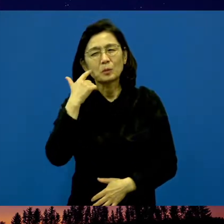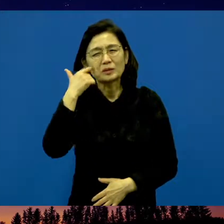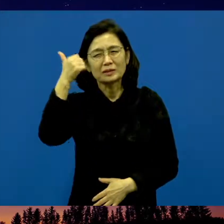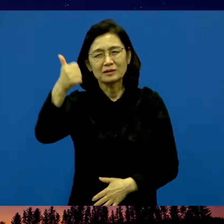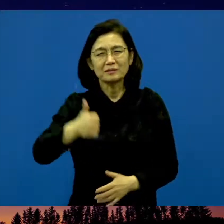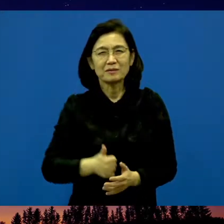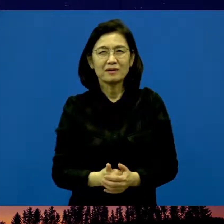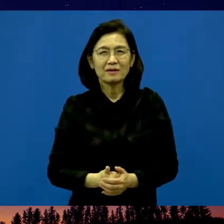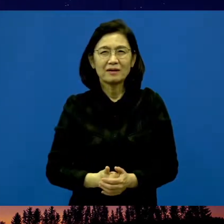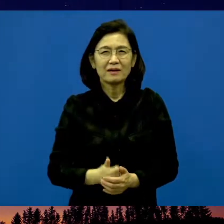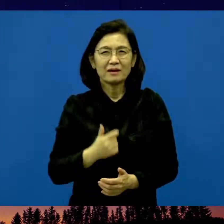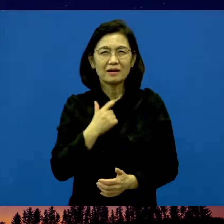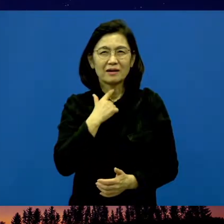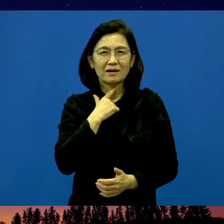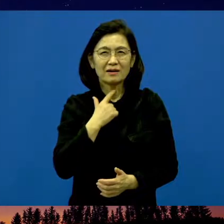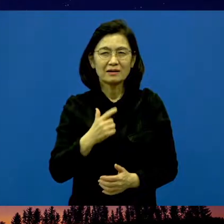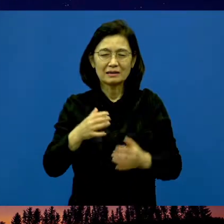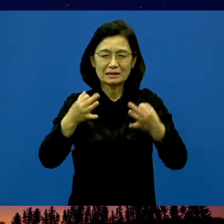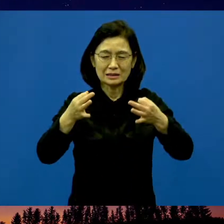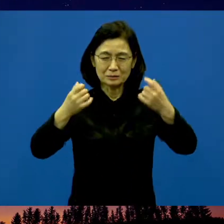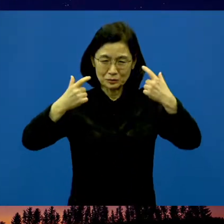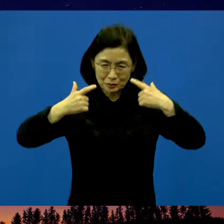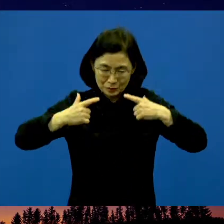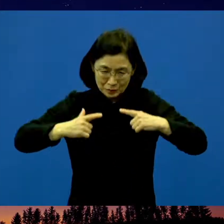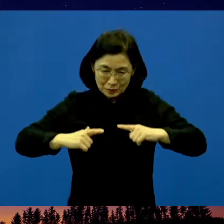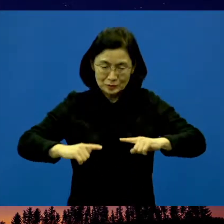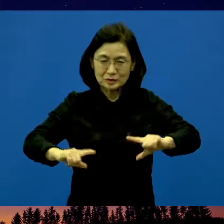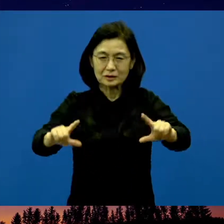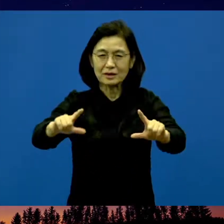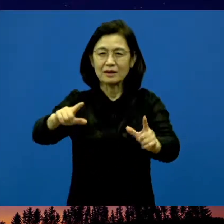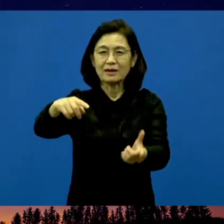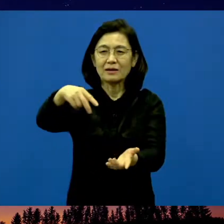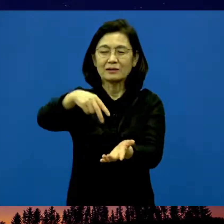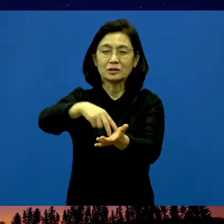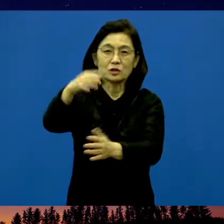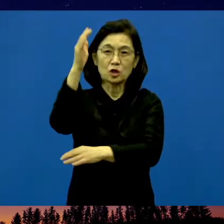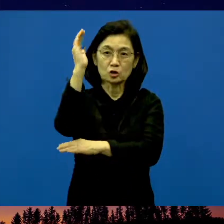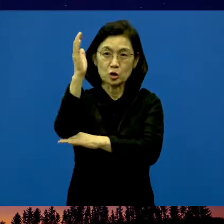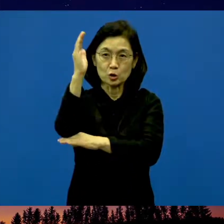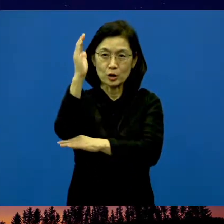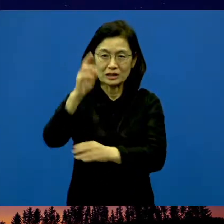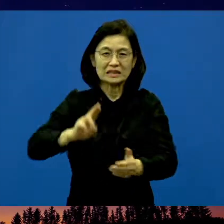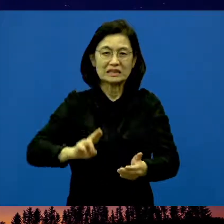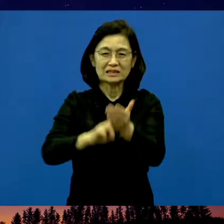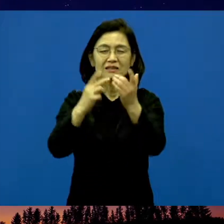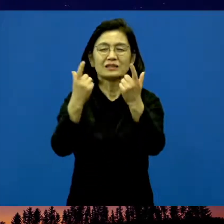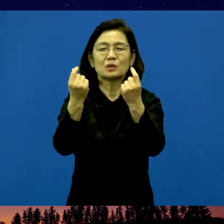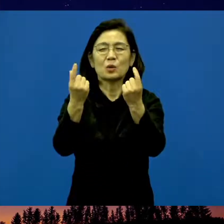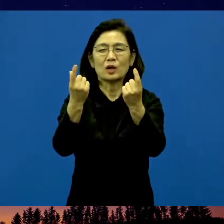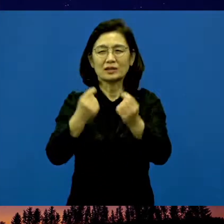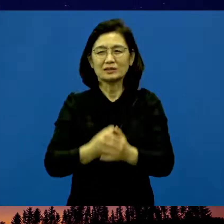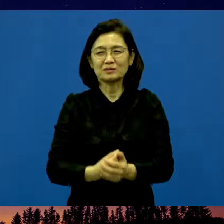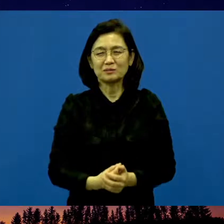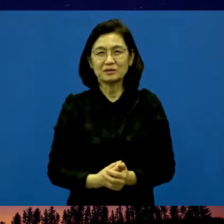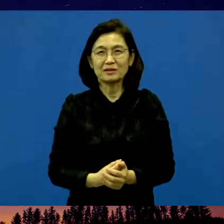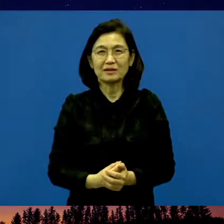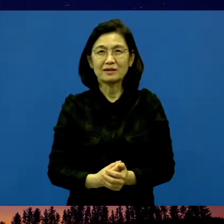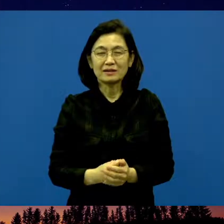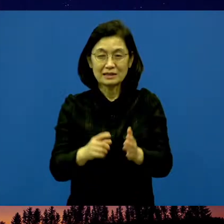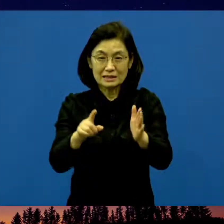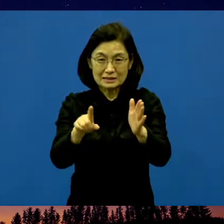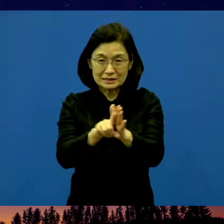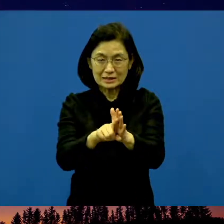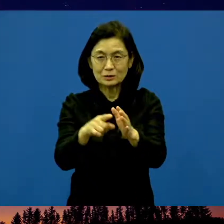와가지고 오늘 철야에 서는 게 기적입니다. 자, 신앙의 세계도 마찬가지입니다. 영적으로 자라면